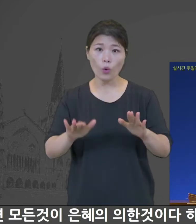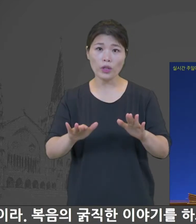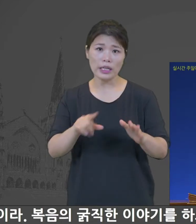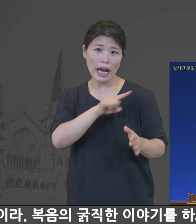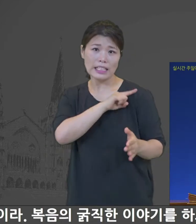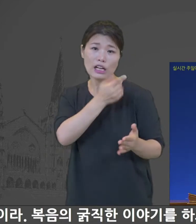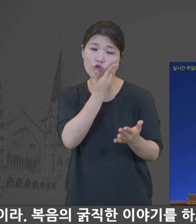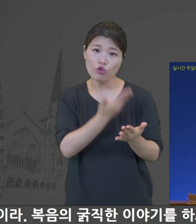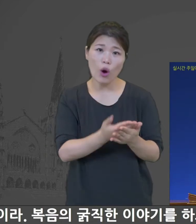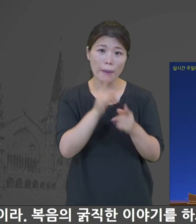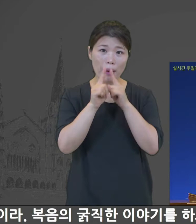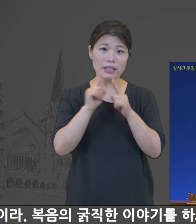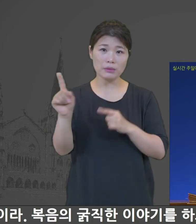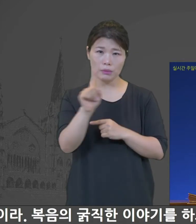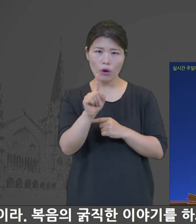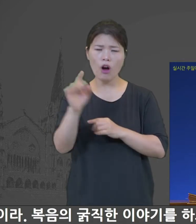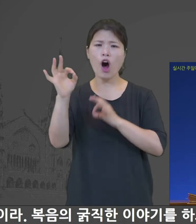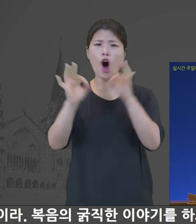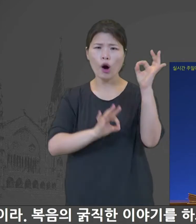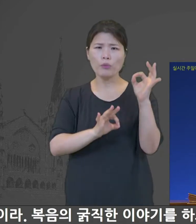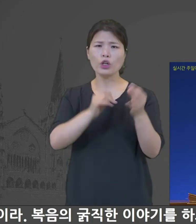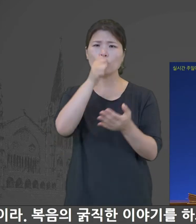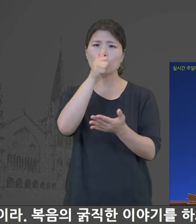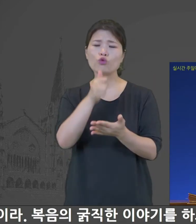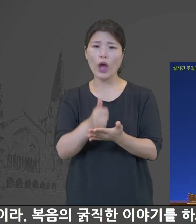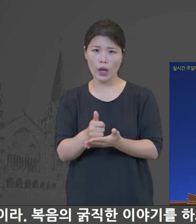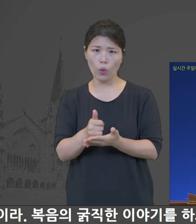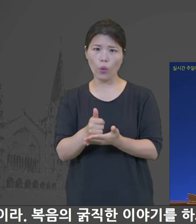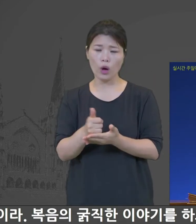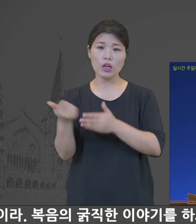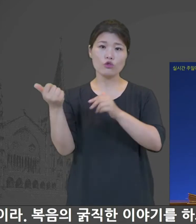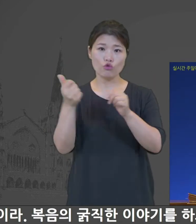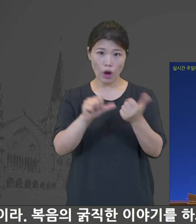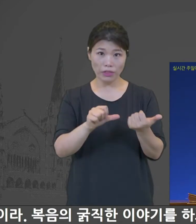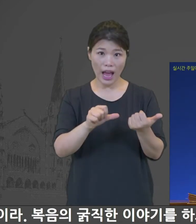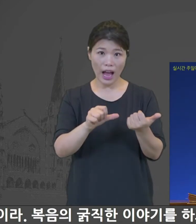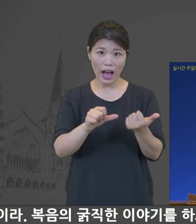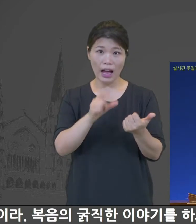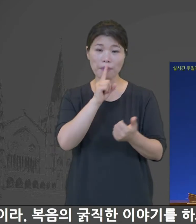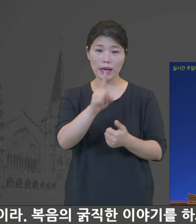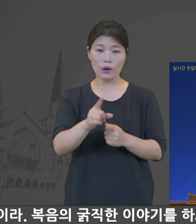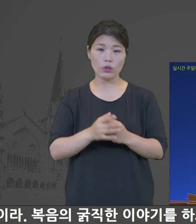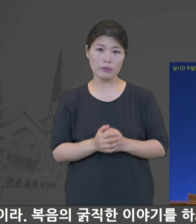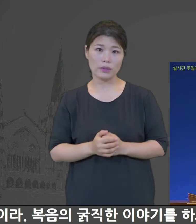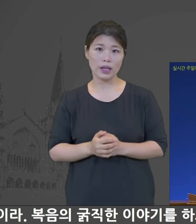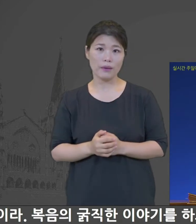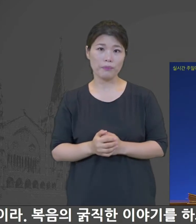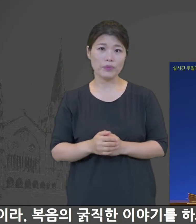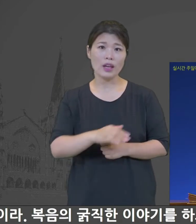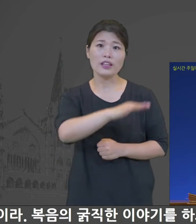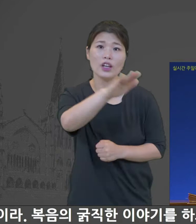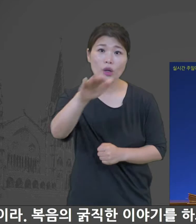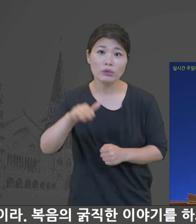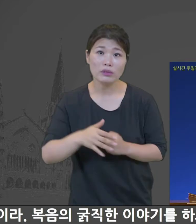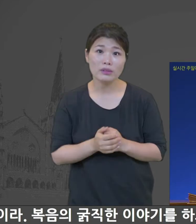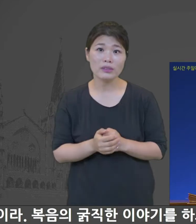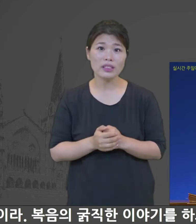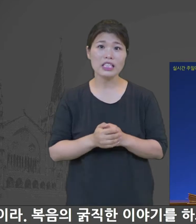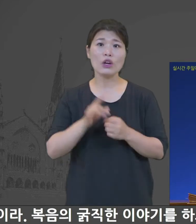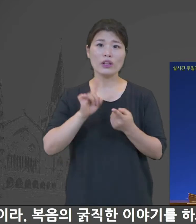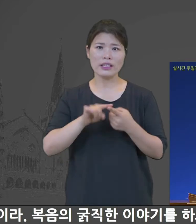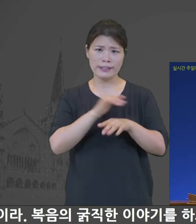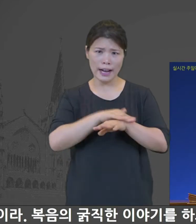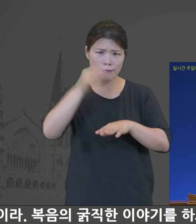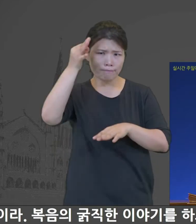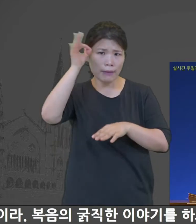특징은 무엇이냐면 허물과 죄로 우리가 죽었다. 여러분, 이거 잘 인정하실 수